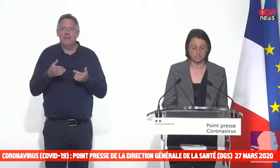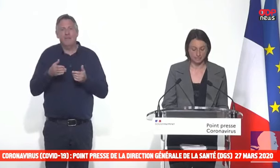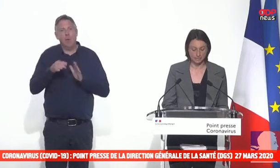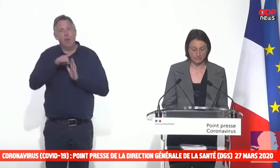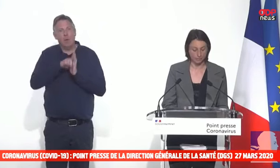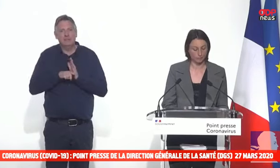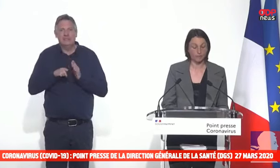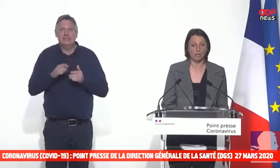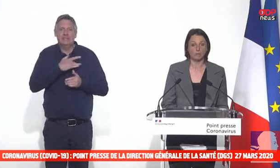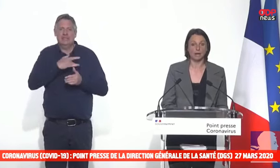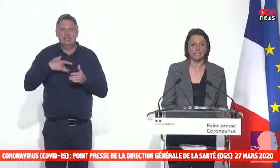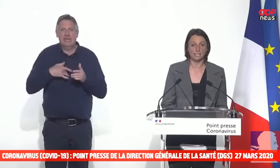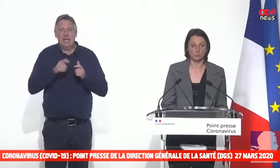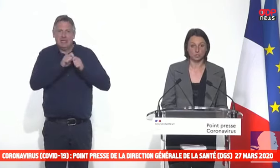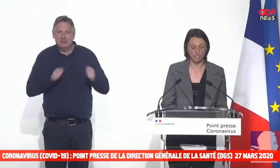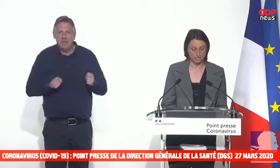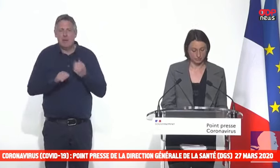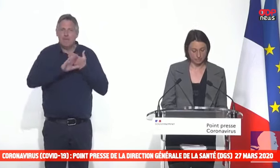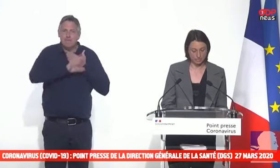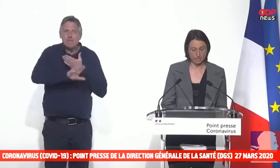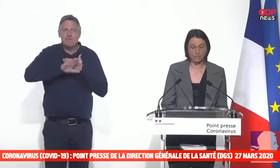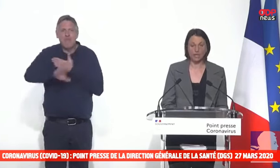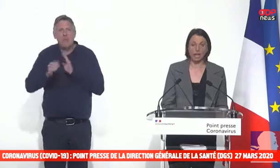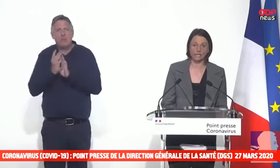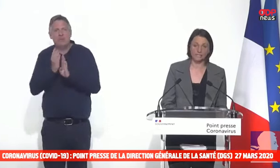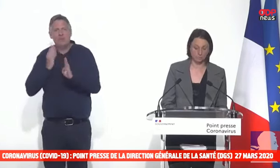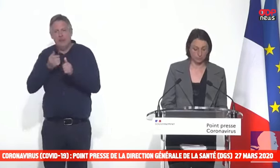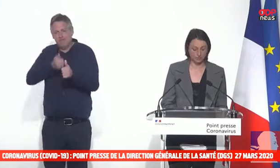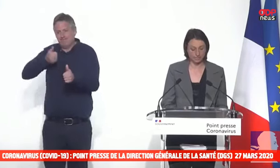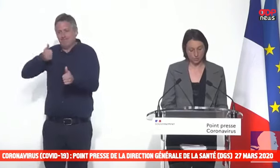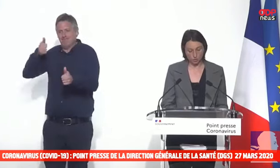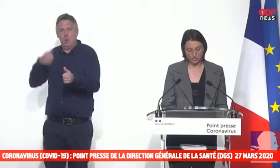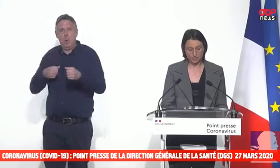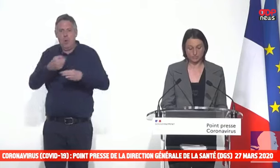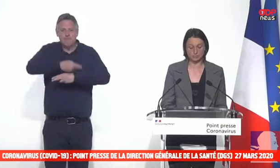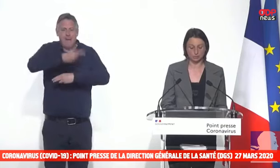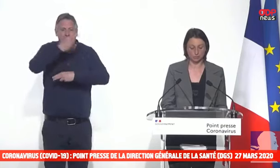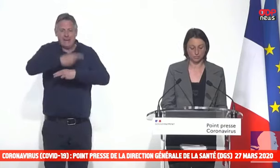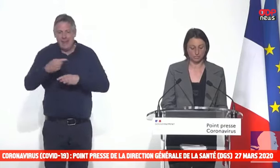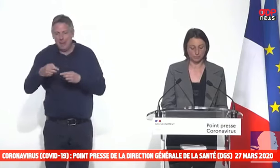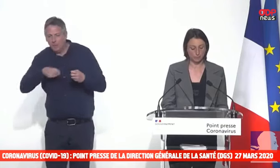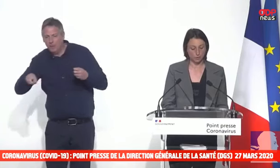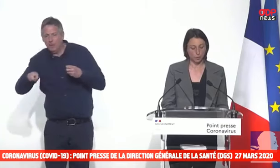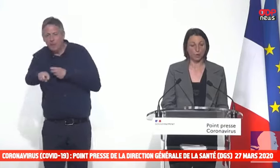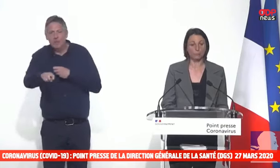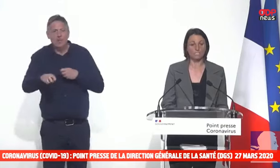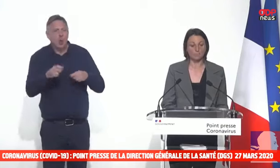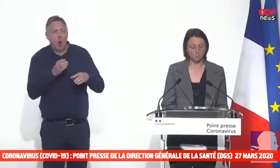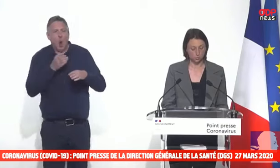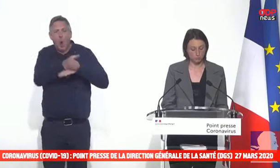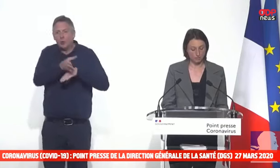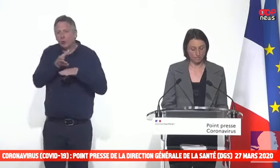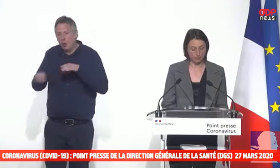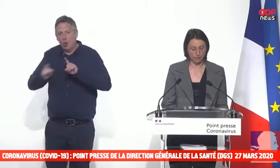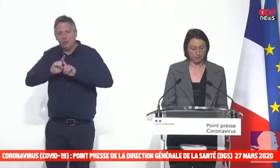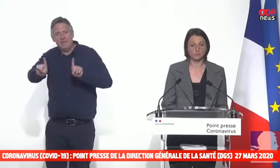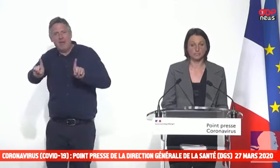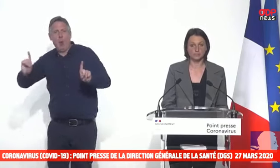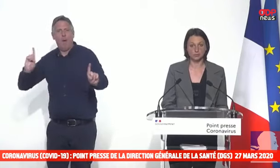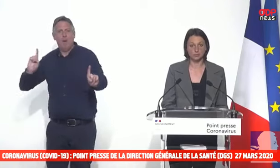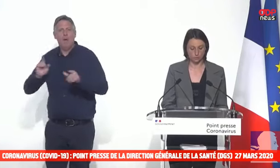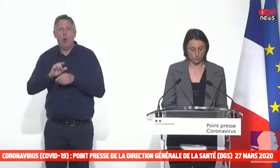consignes sanitaires. Barrières pour gérer les files, accès entrée, sortie différenciée, obligation de se laver les